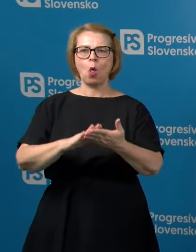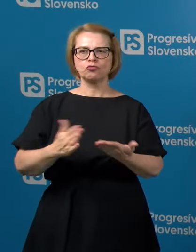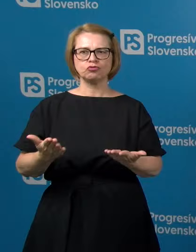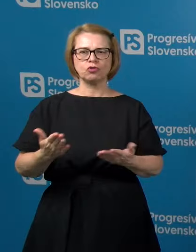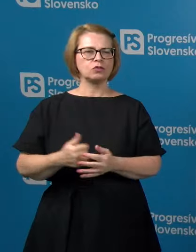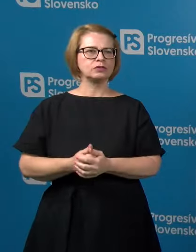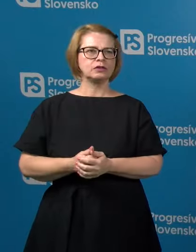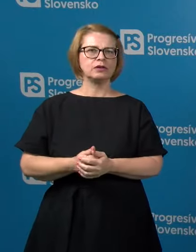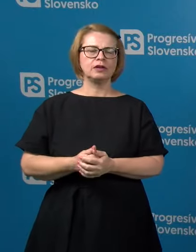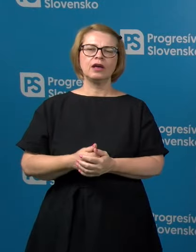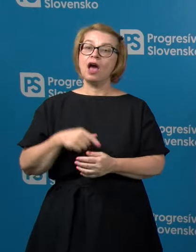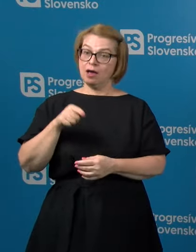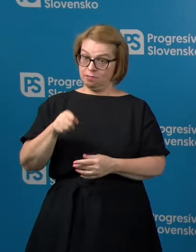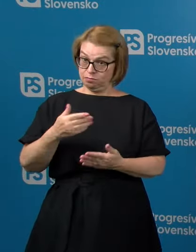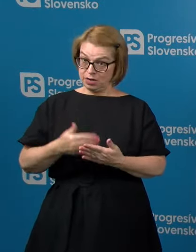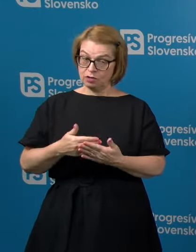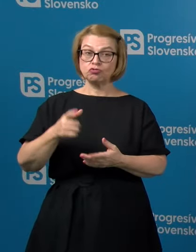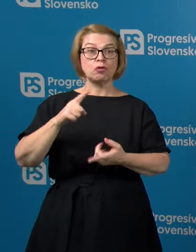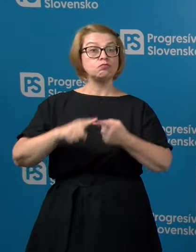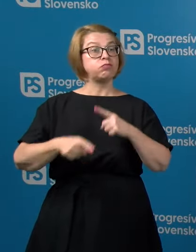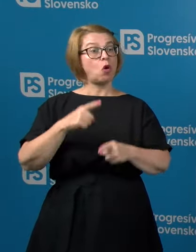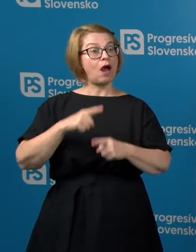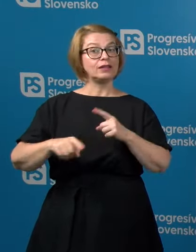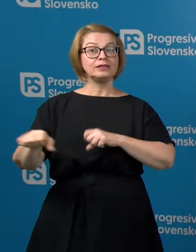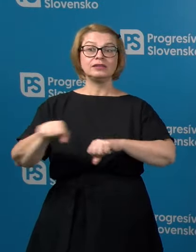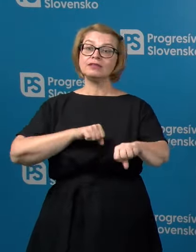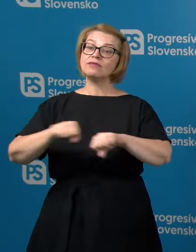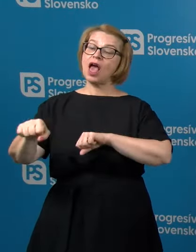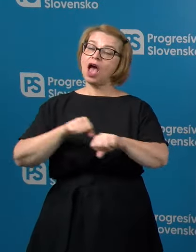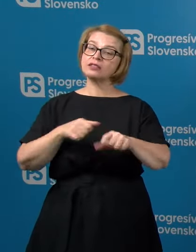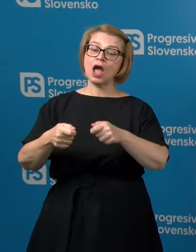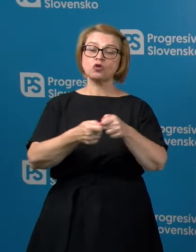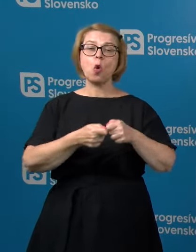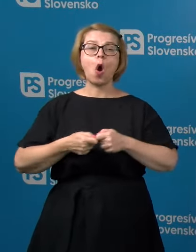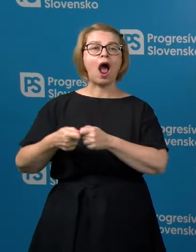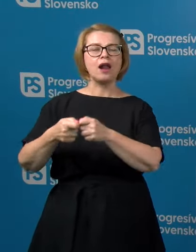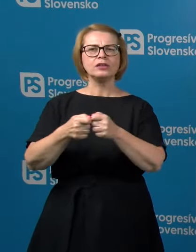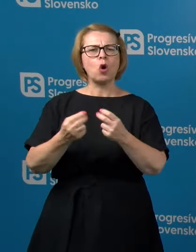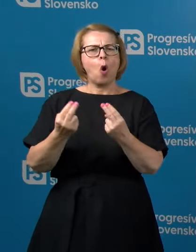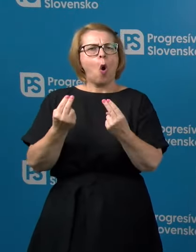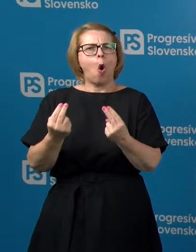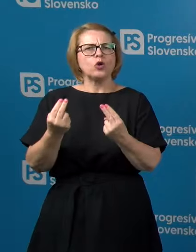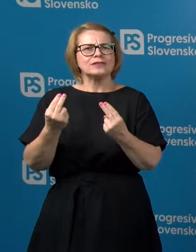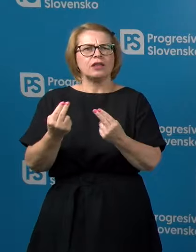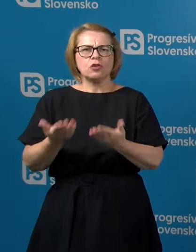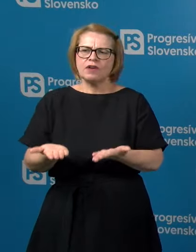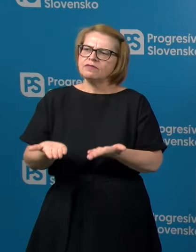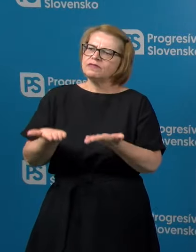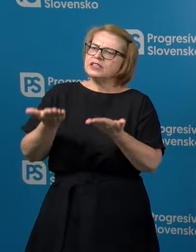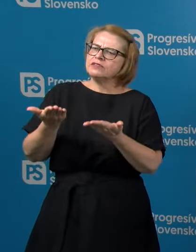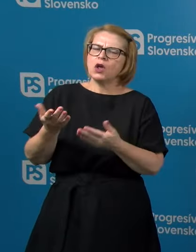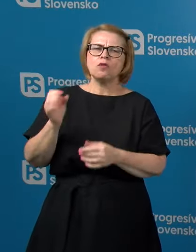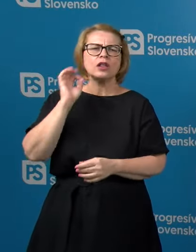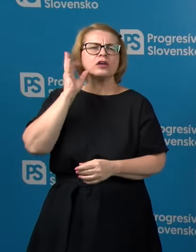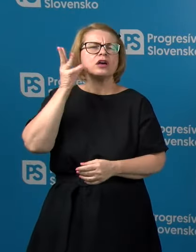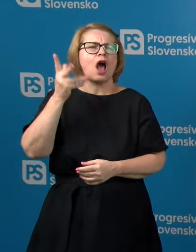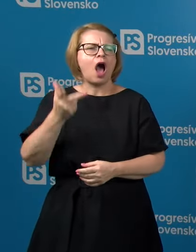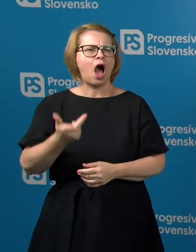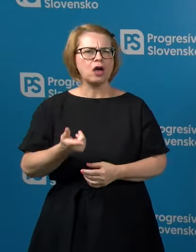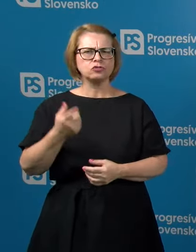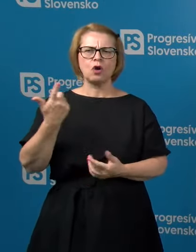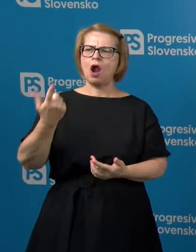je to ani preto, že by politici vládnej koalície nejako oceňovali a vyzdvihovali krásu